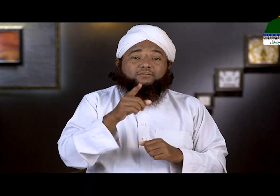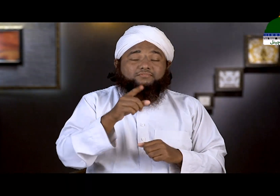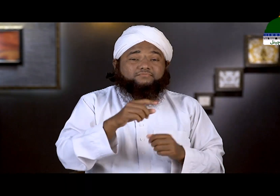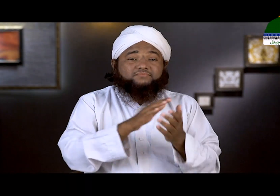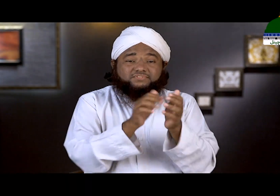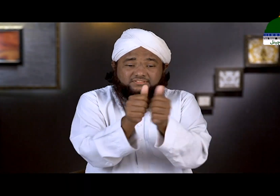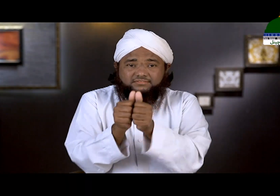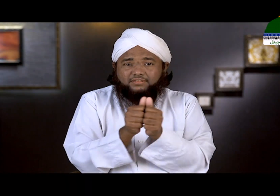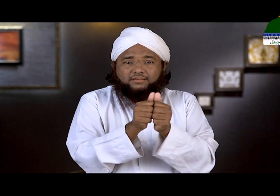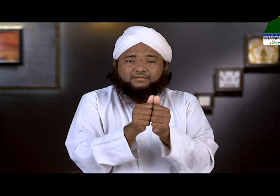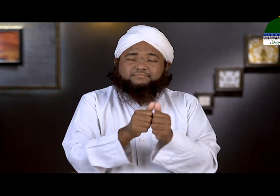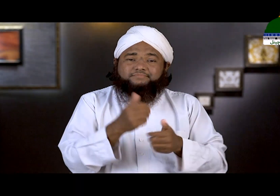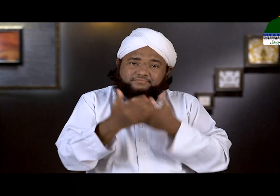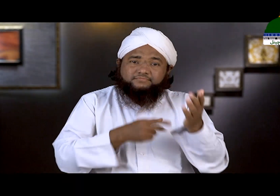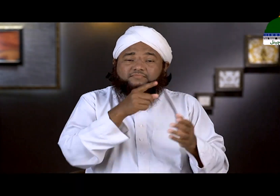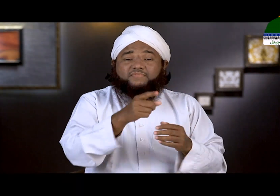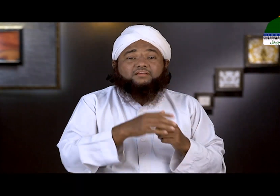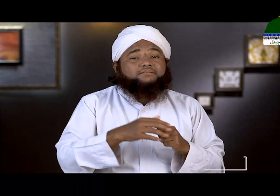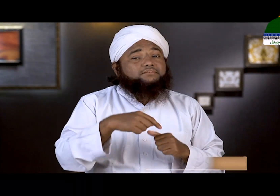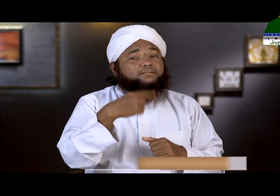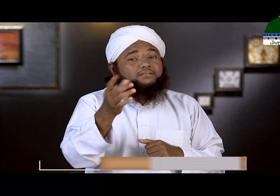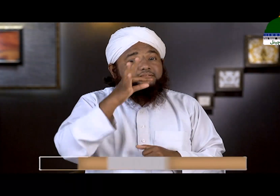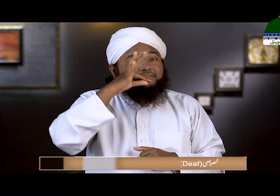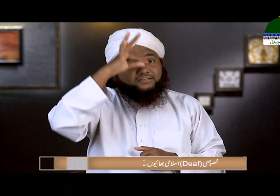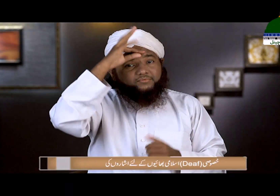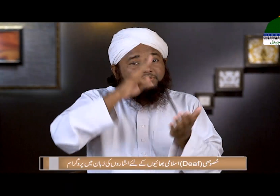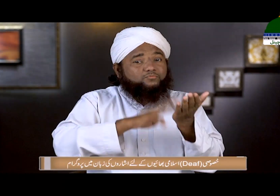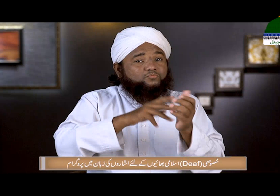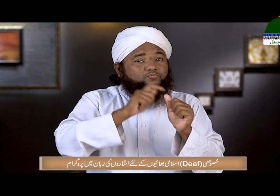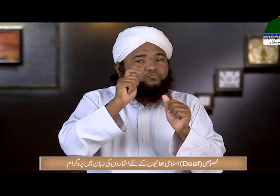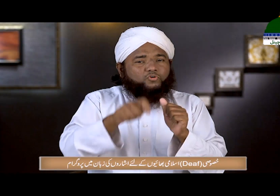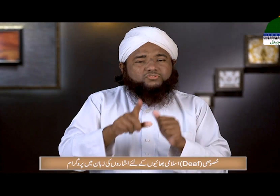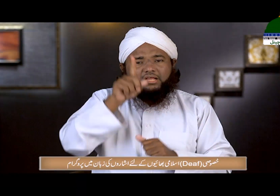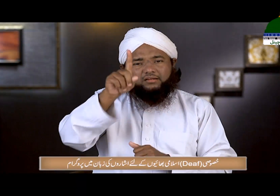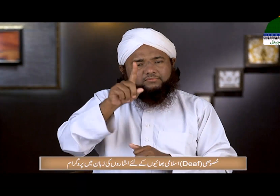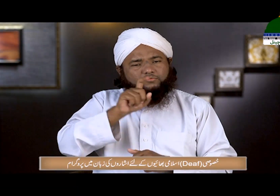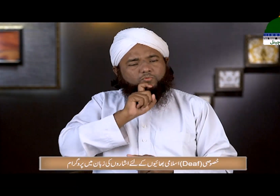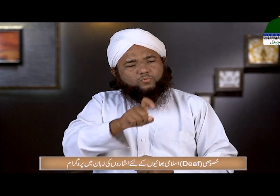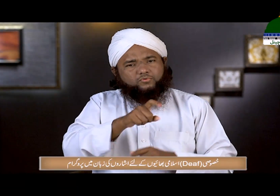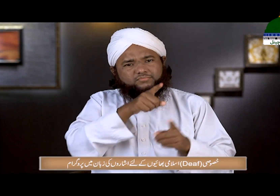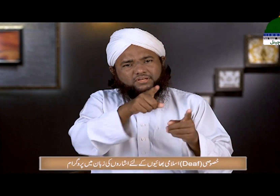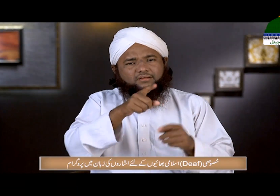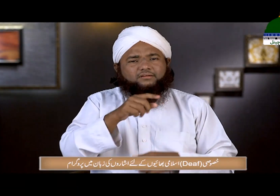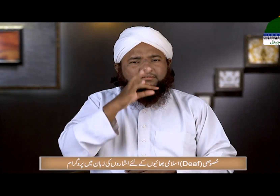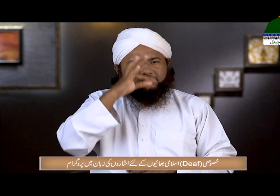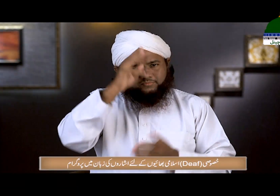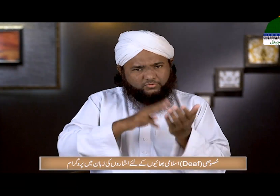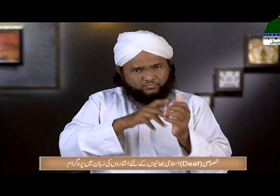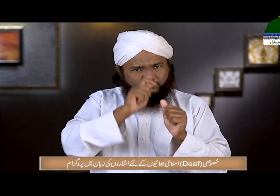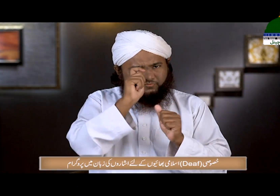اللہ عنہما فرماتے ہیں اللہ پاک نے جلیل القدر نبی حضرت موسیٰ علیہ السلام کی طرف وحی فرمائی، اے